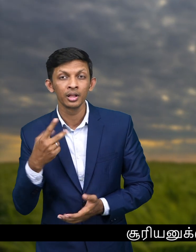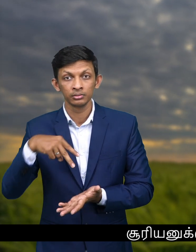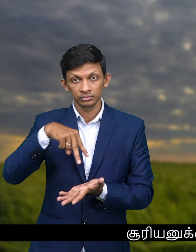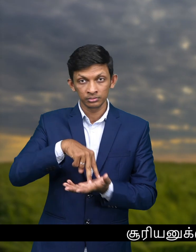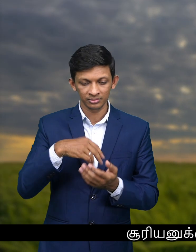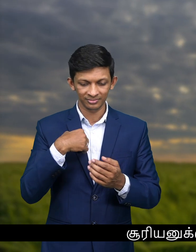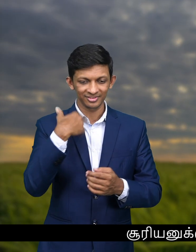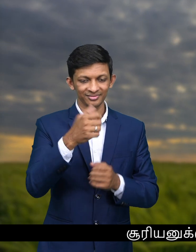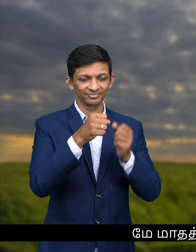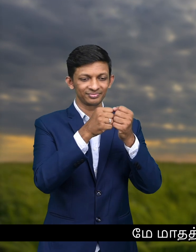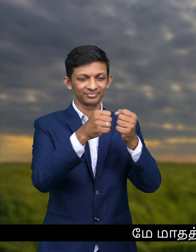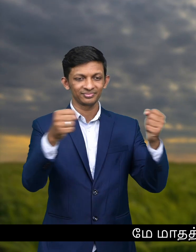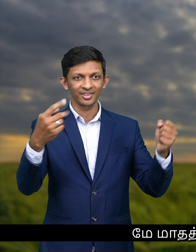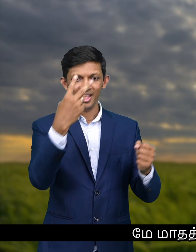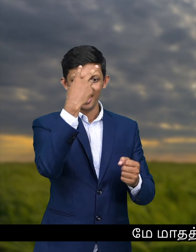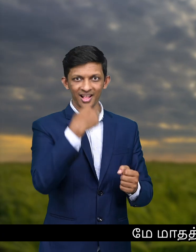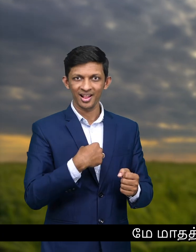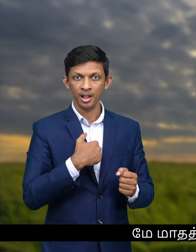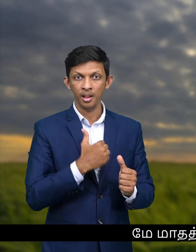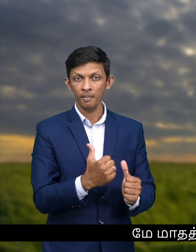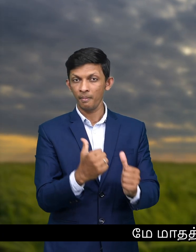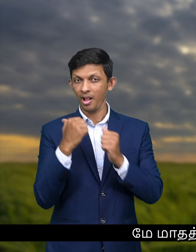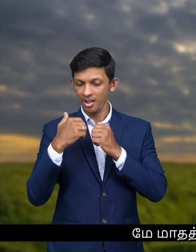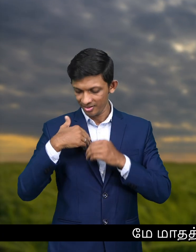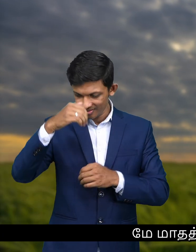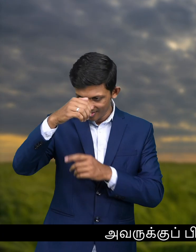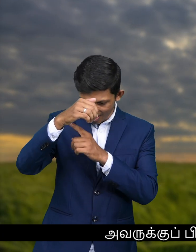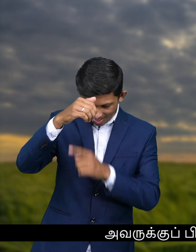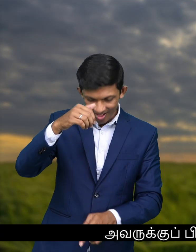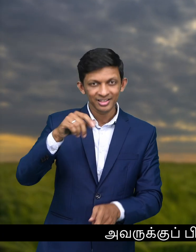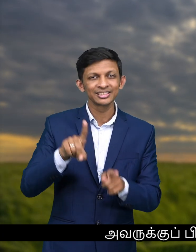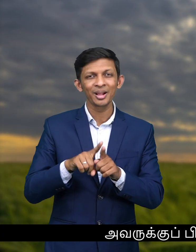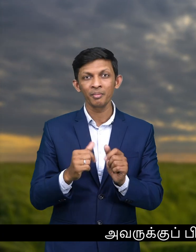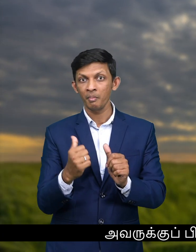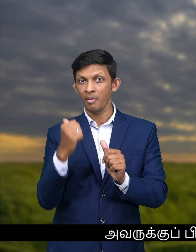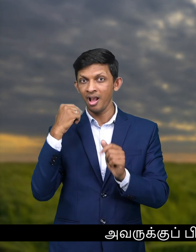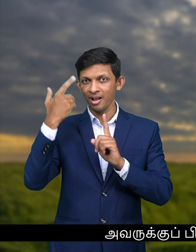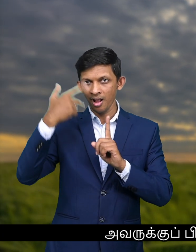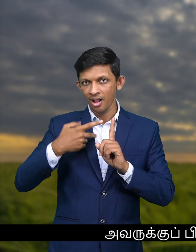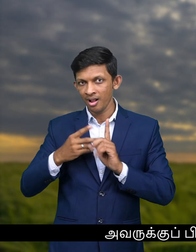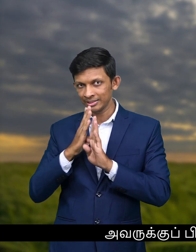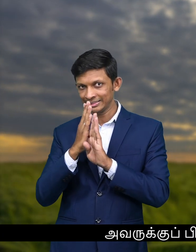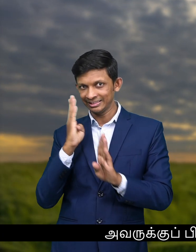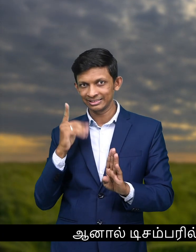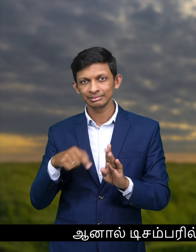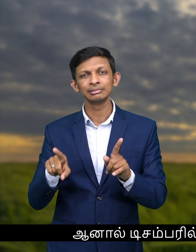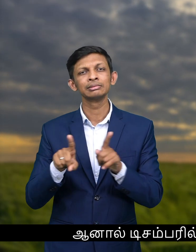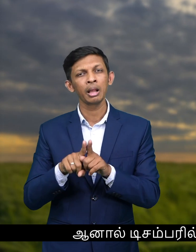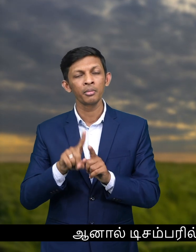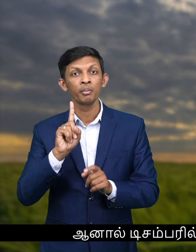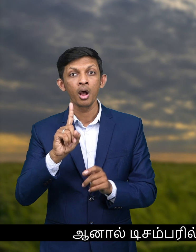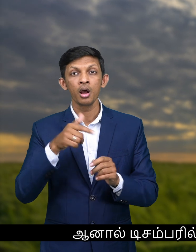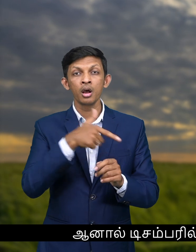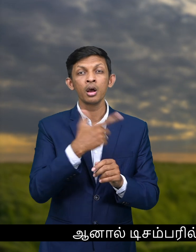சூரியனுக்கு முன்னால் நிற்கும் போது மே மாதத்தில் ஒரு சிறுவனின் நிழல் அவருக்கு பின்னால் நேரடியாக விழுகிறது.